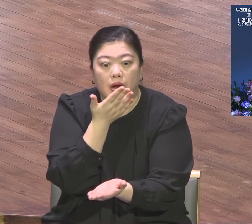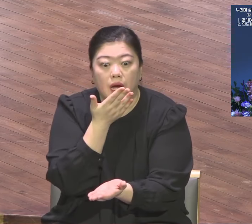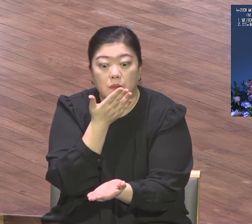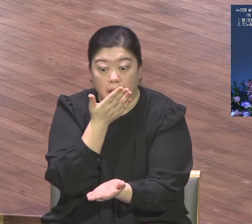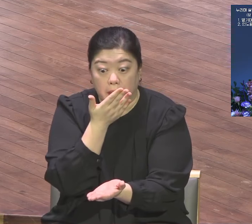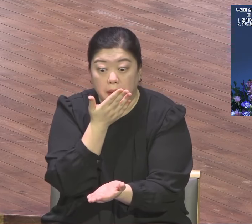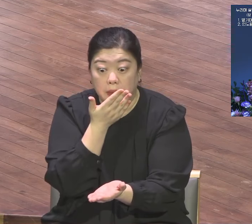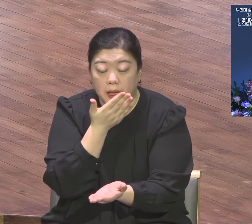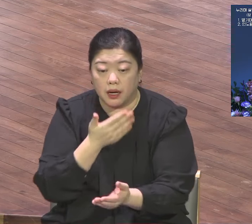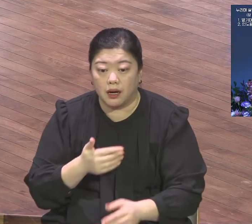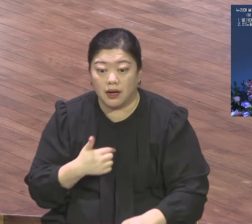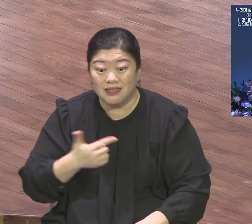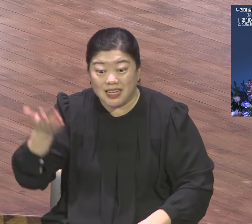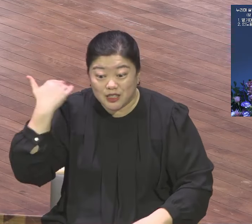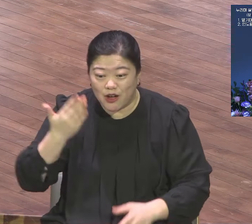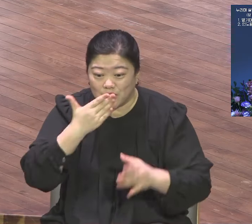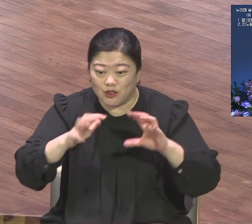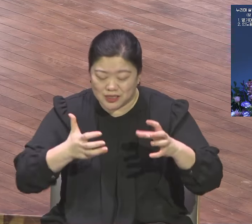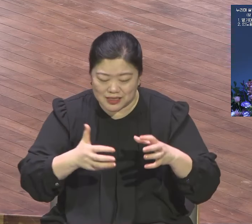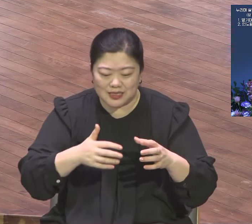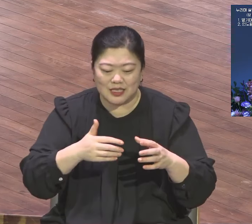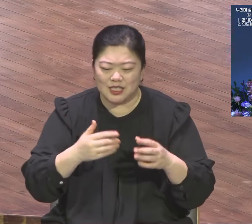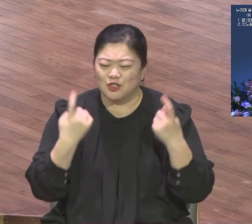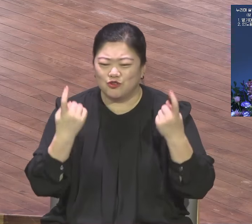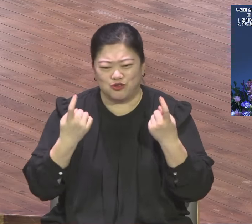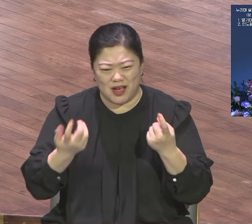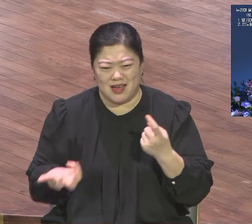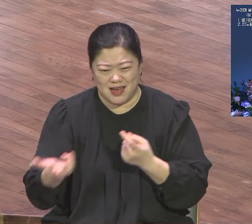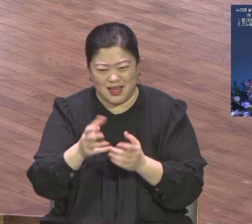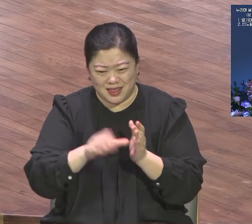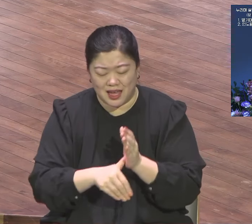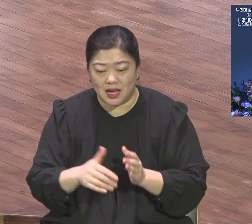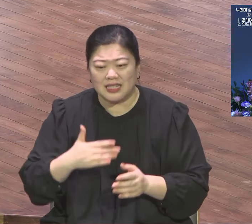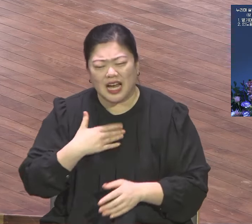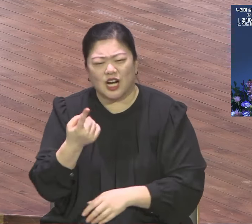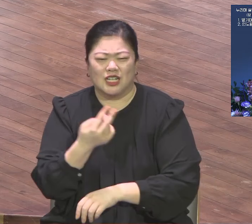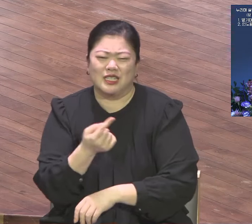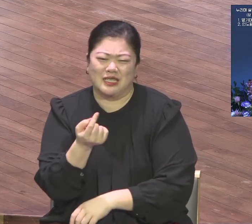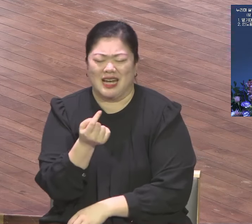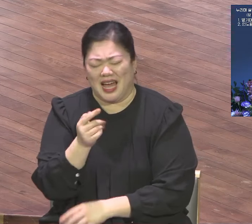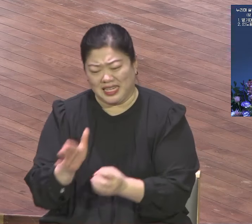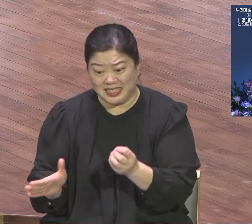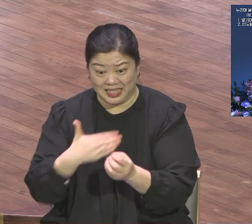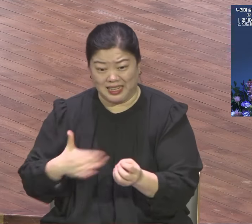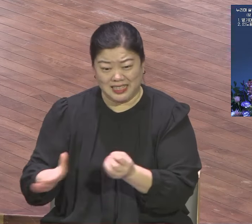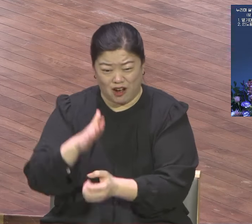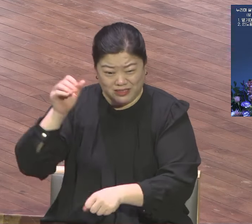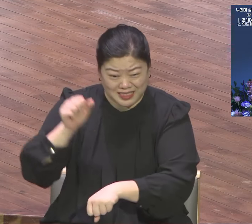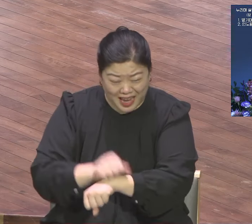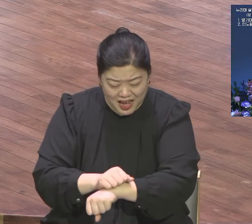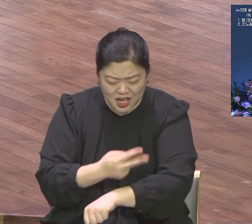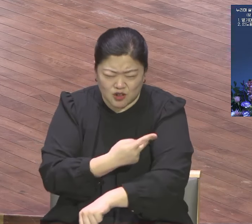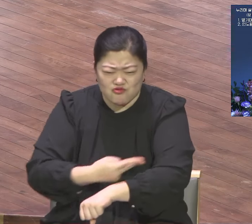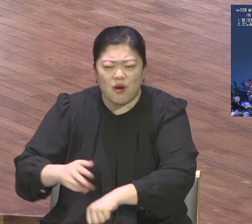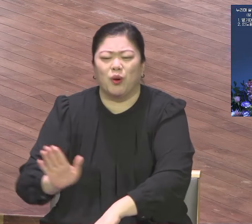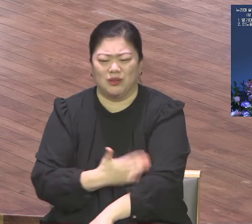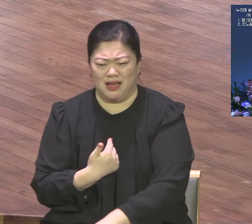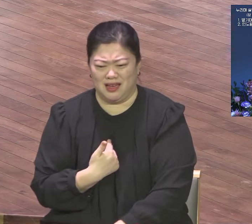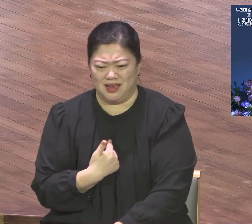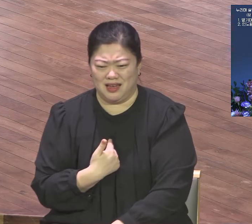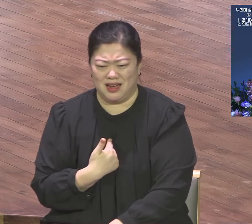제가 성지순례 갔어요. 갔다니까 사해바다. 저는 수영을 잘 못해요. 못하는데 바다가 누구라 해서 누웠다고